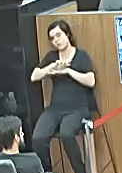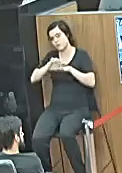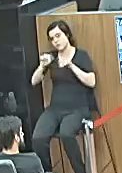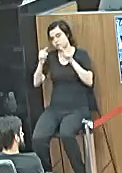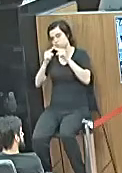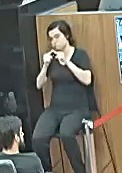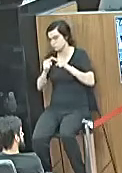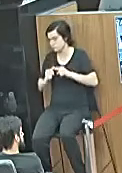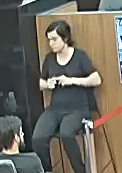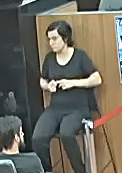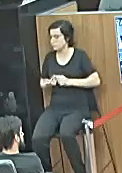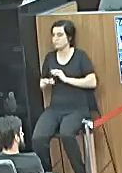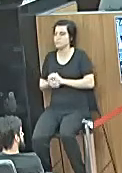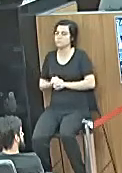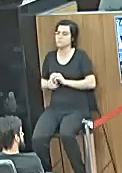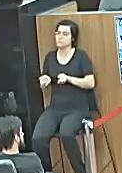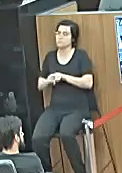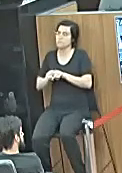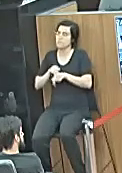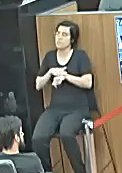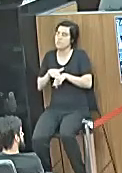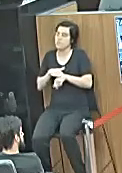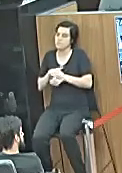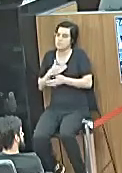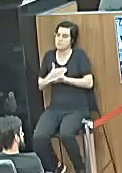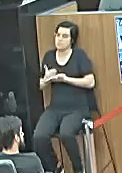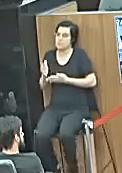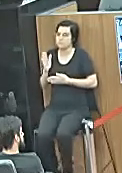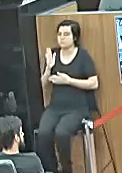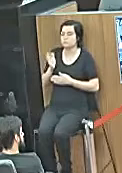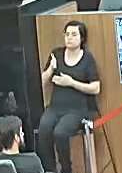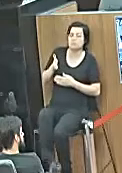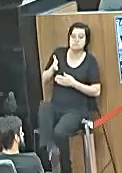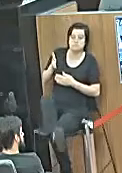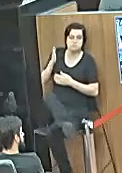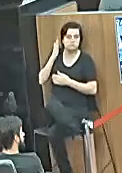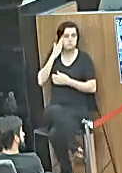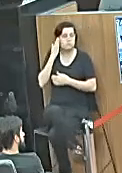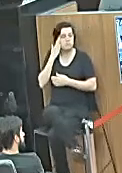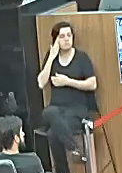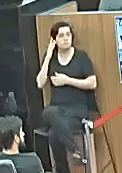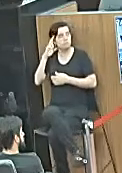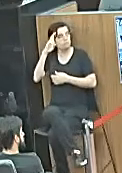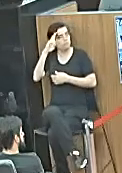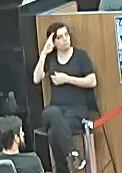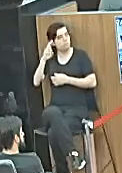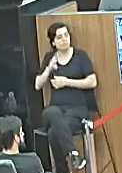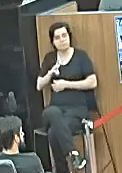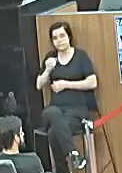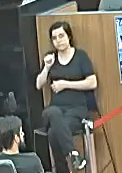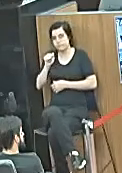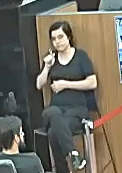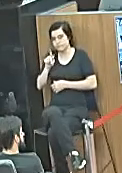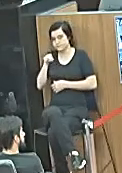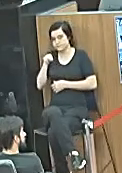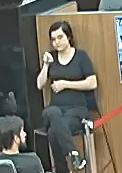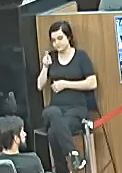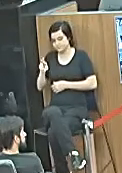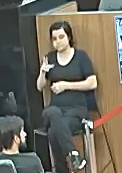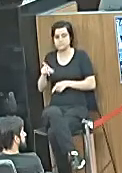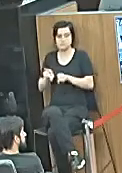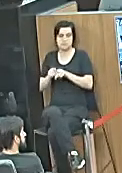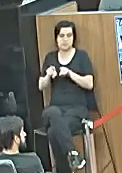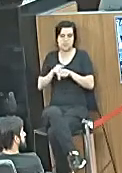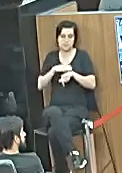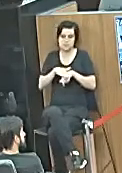encaminhadas as conversas já foram iniciadas a gente sabe que o doutor wagner pinto chefe de polícia tá em conversa com a doutora quem é